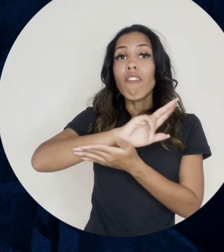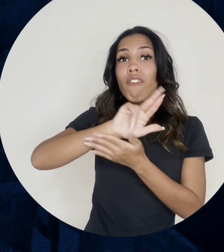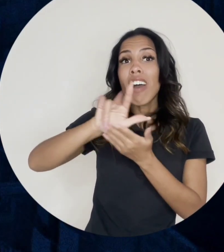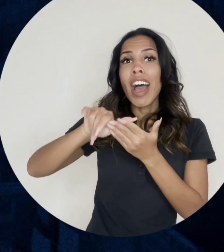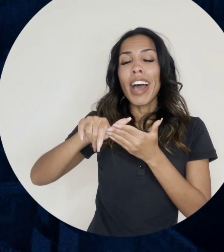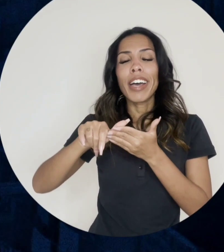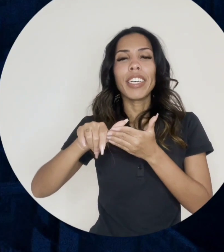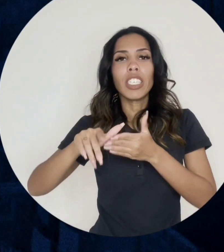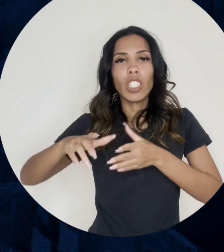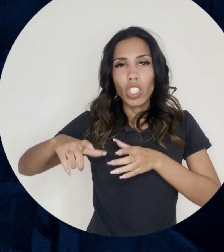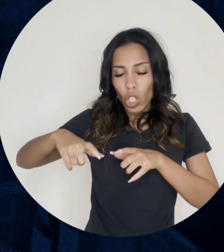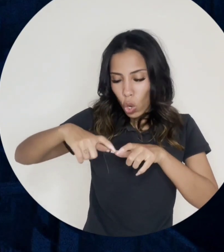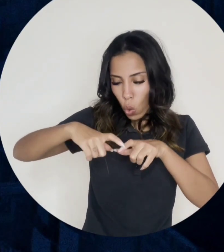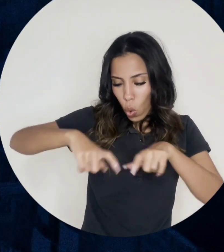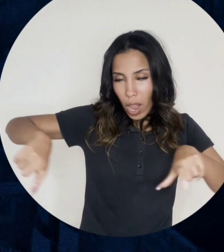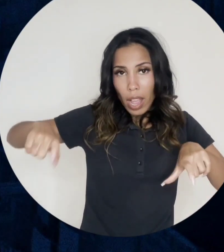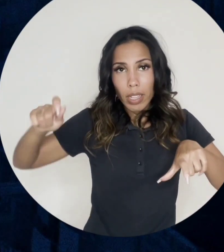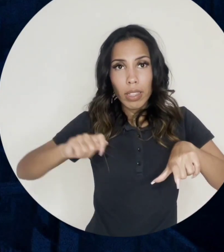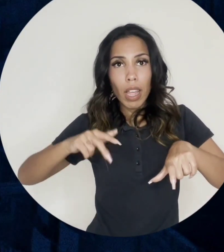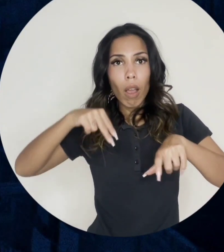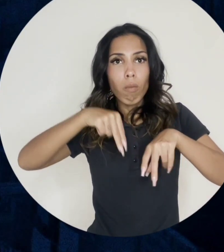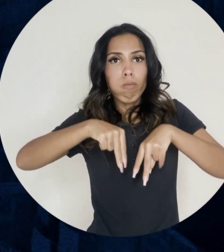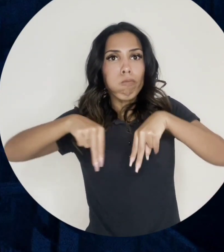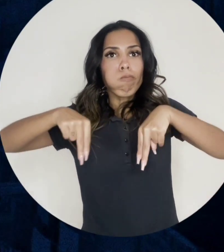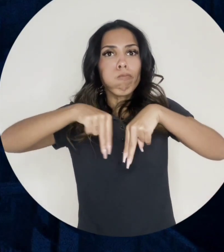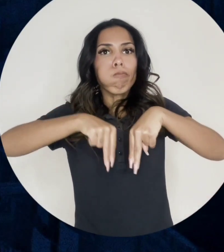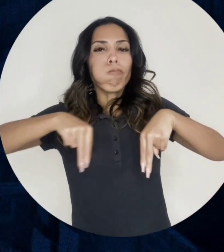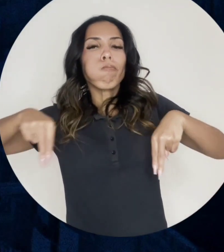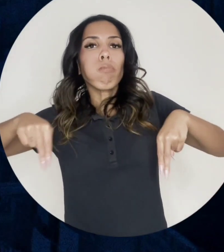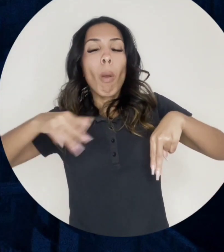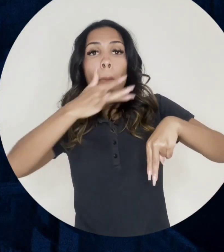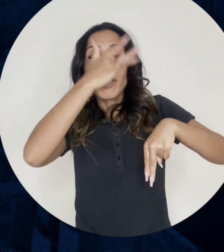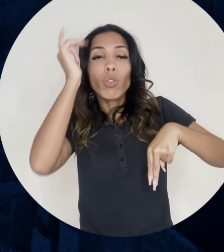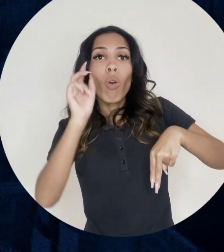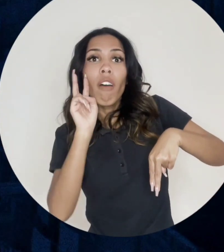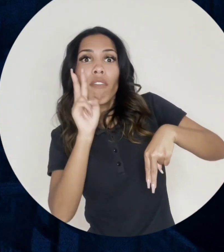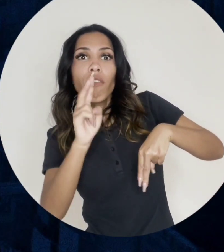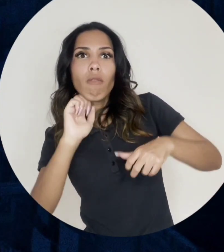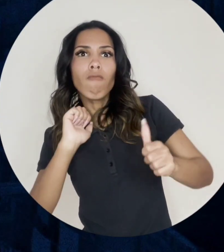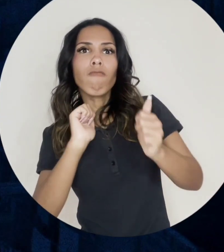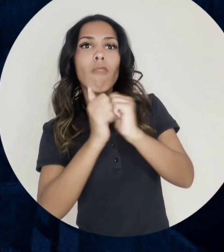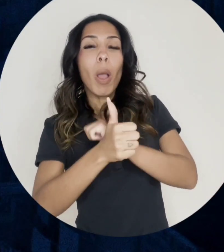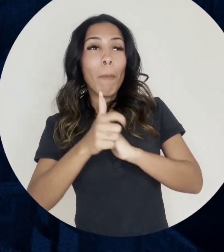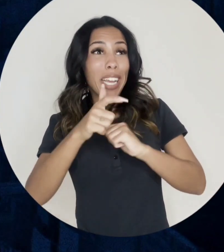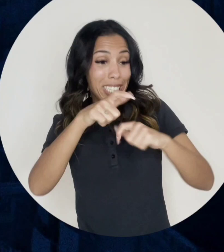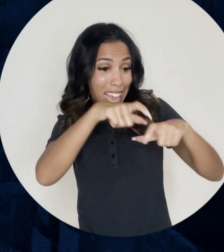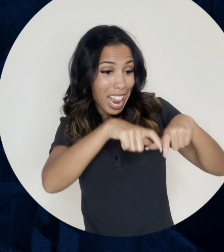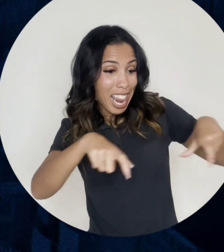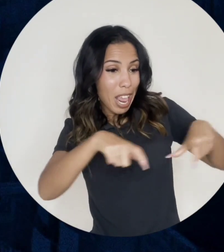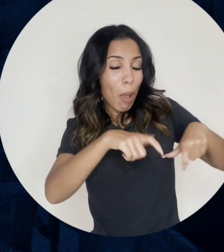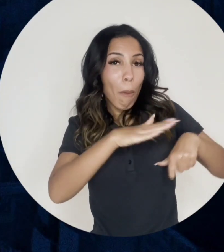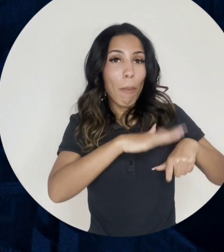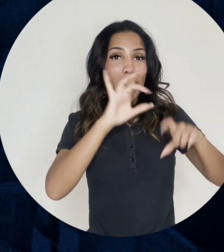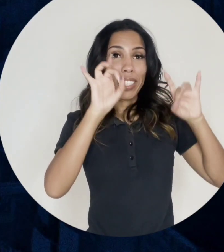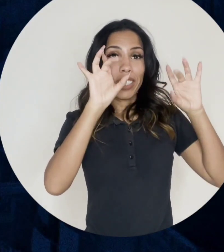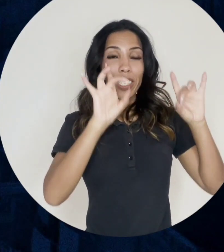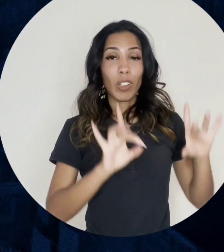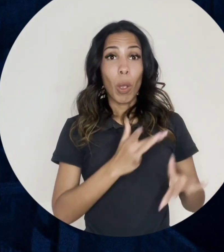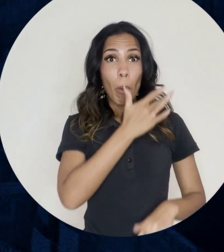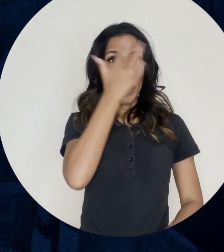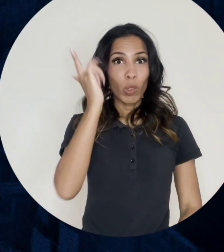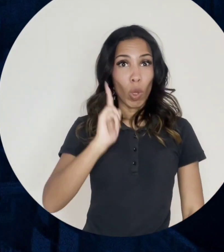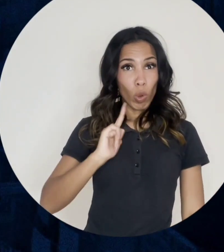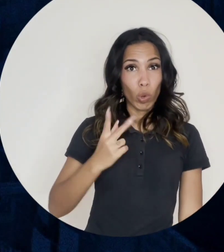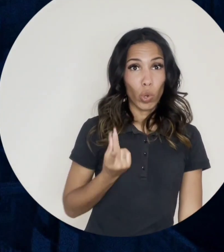varandões, mas ali era o mais Sofisticado. isso. O pessoal com